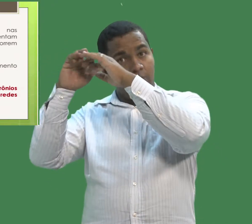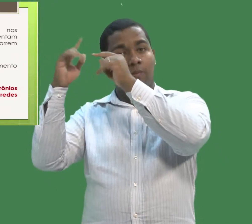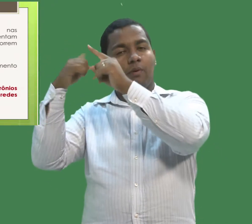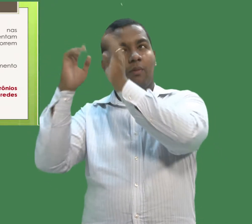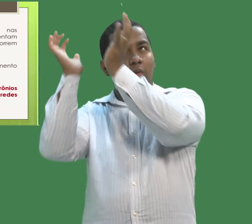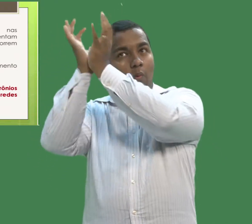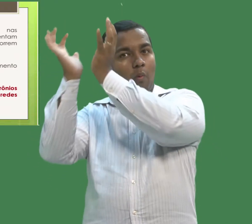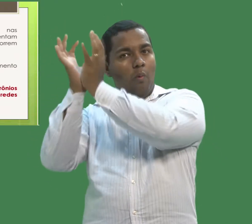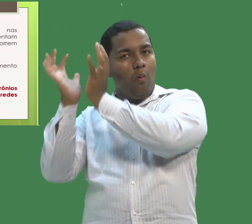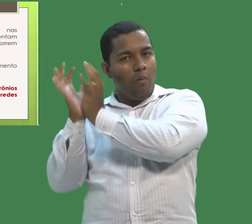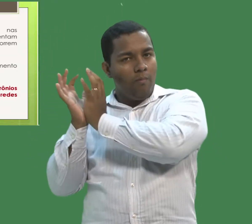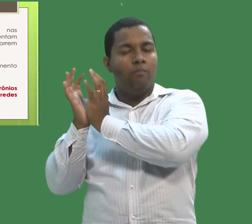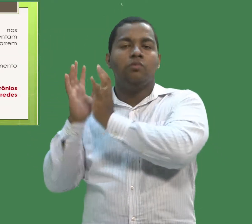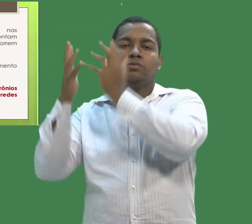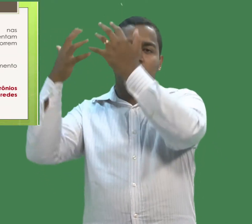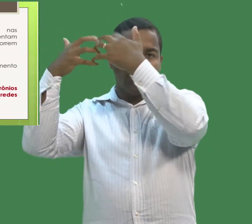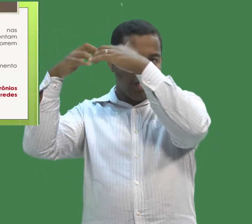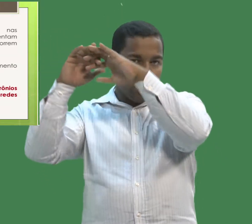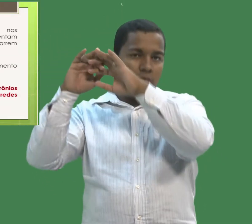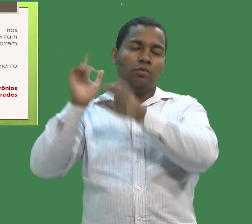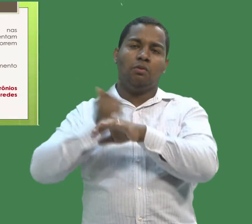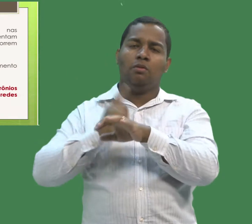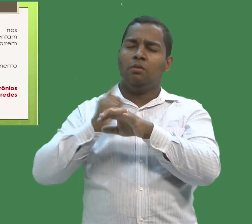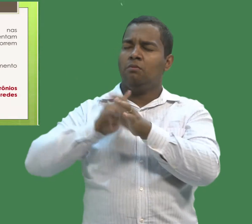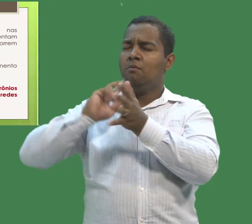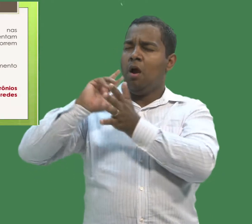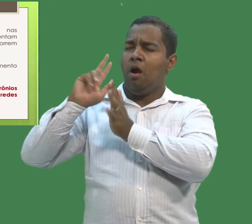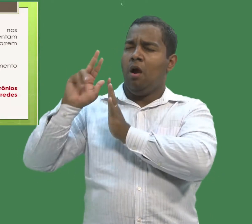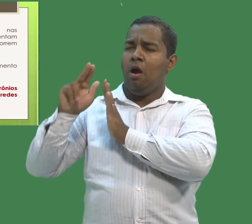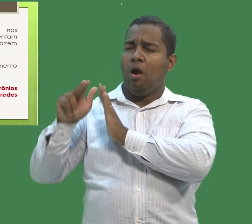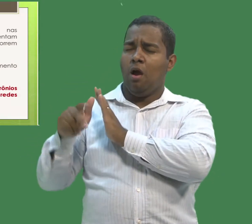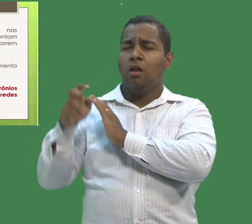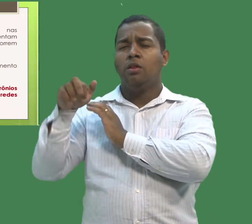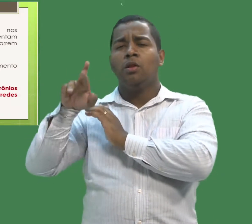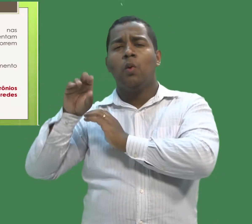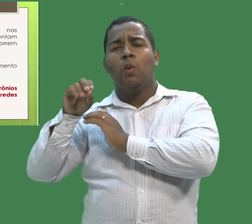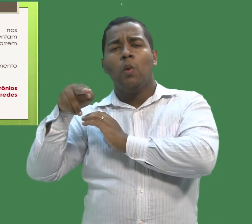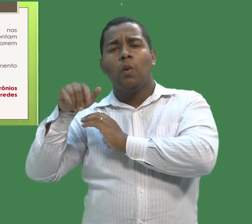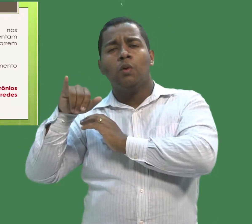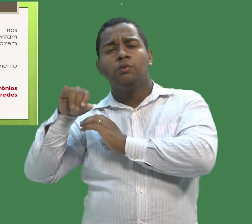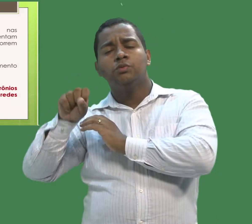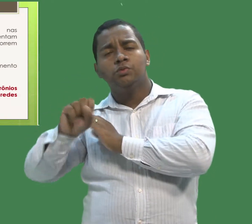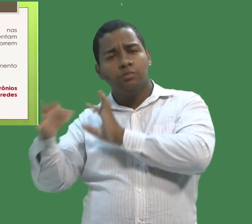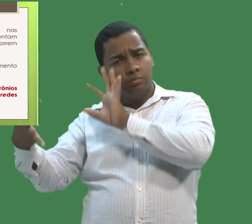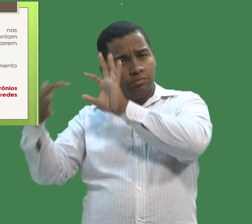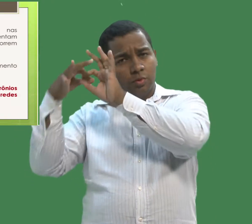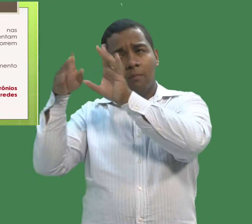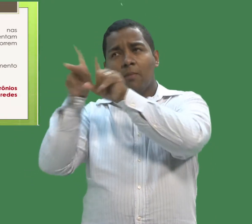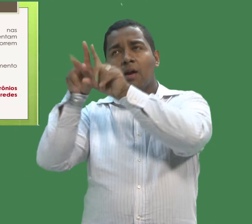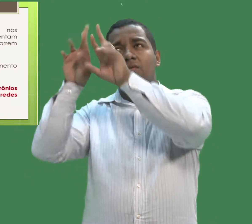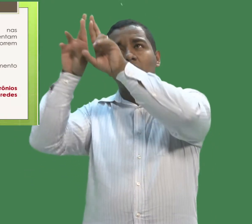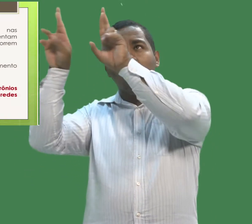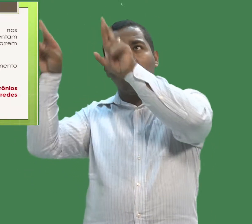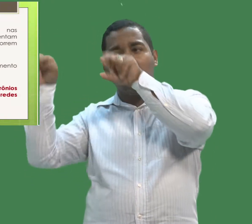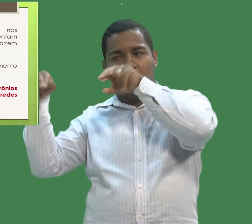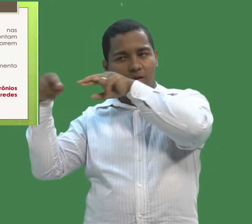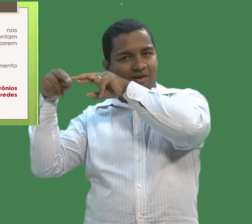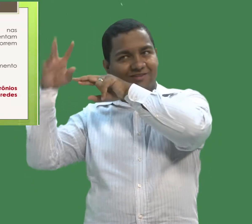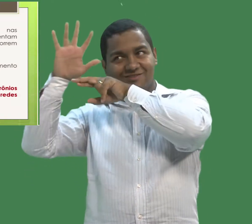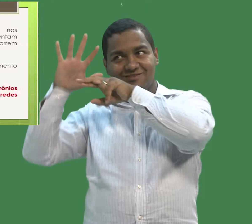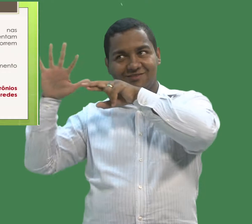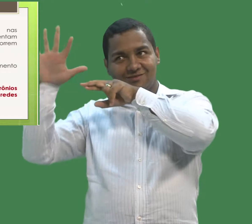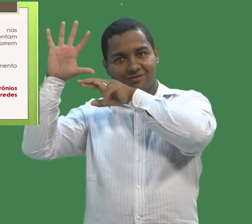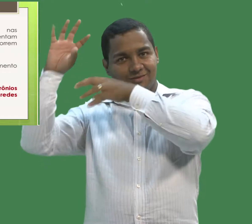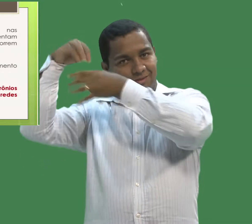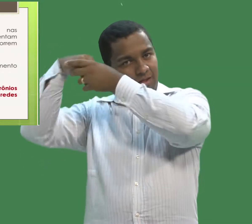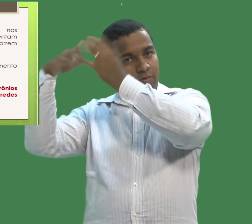mente é nada mais do que o agrupamento desses processos. O cérebro contém milhares de neurônios conectados em paralelos, que formam